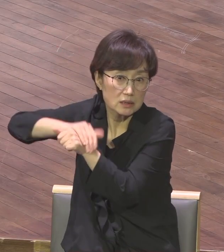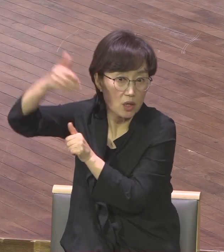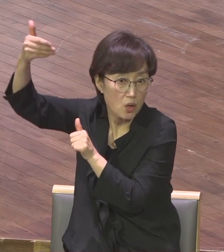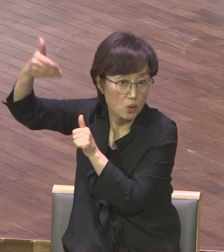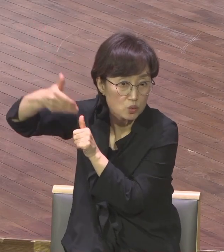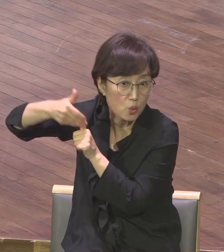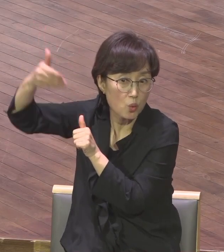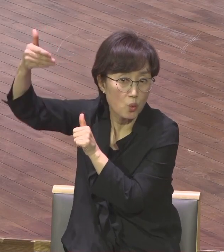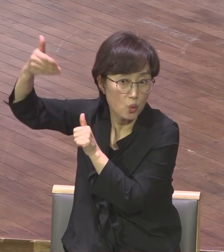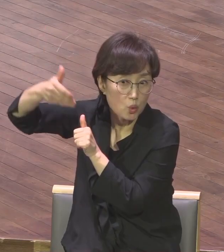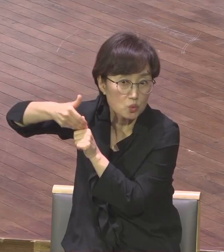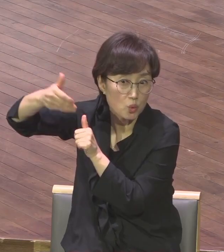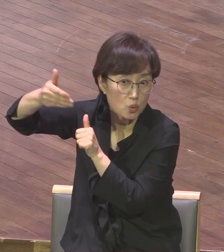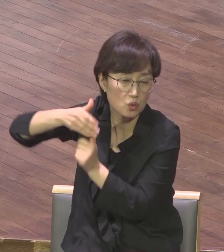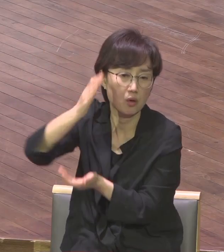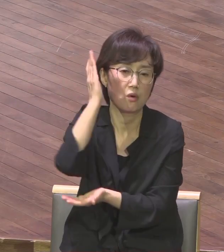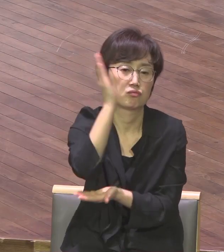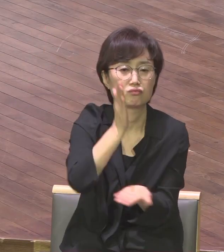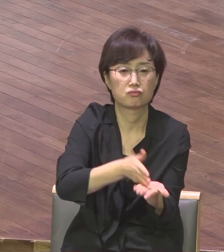매주